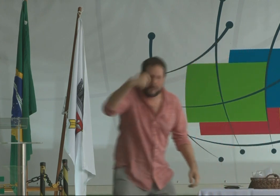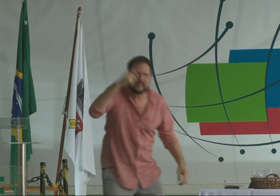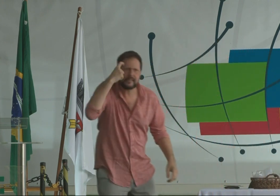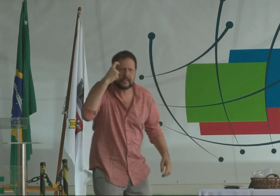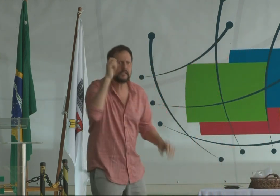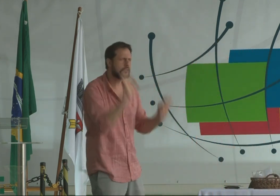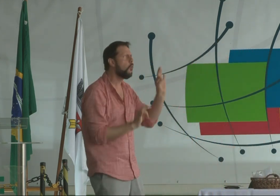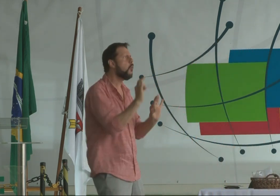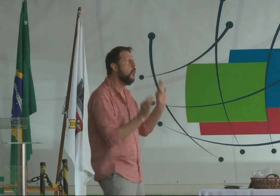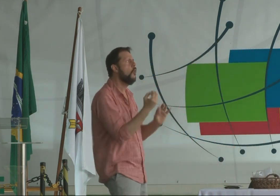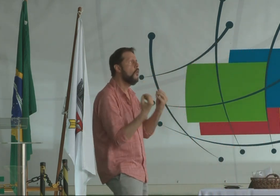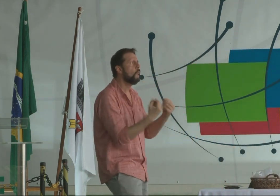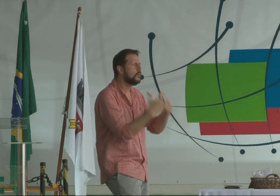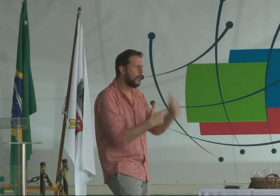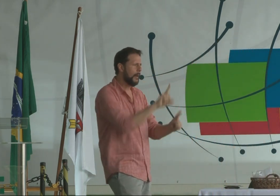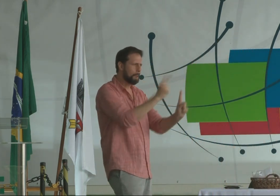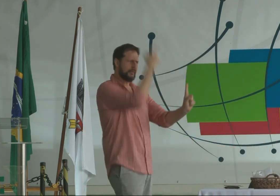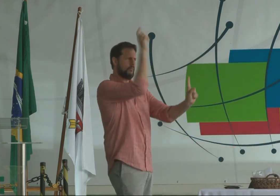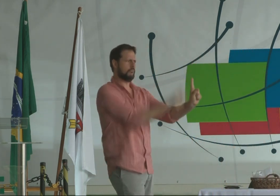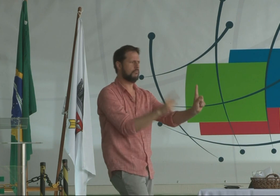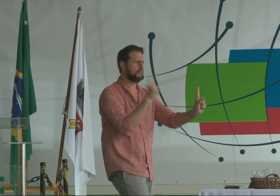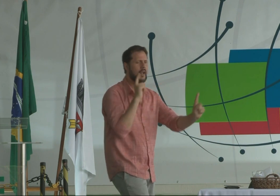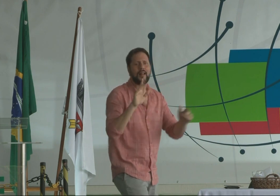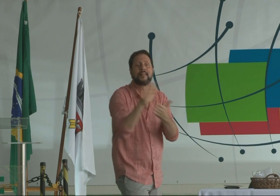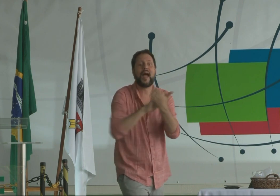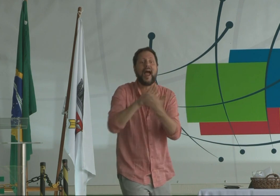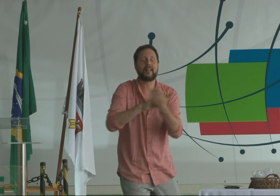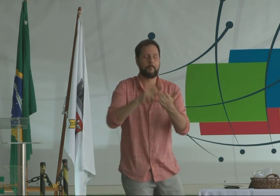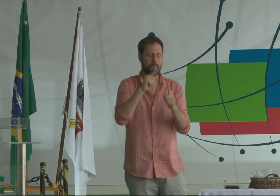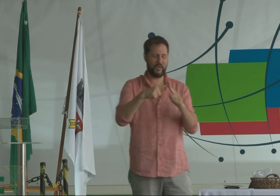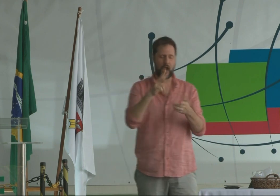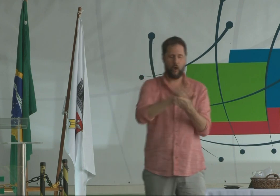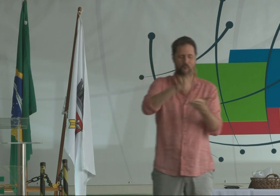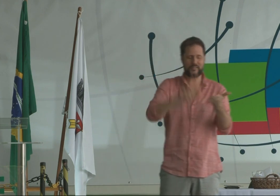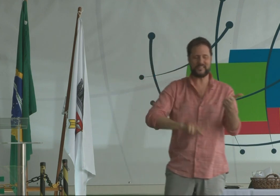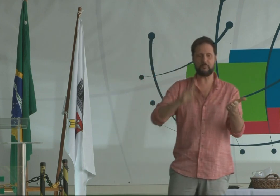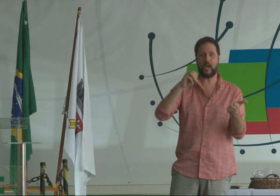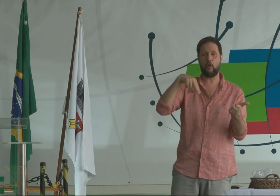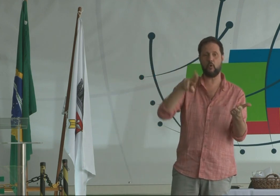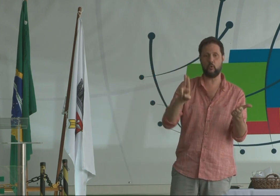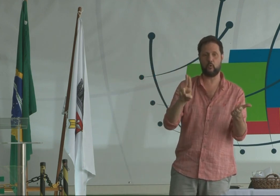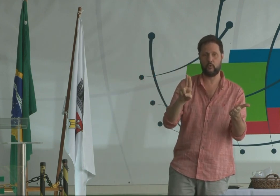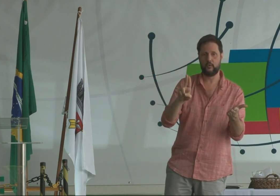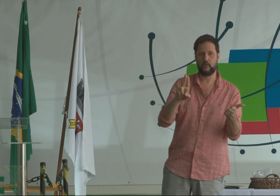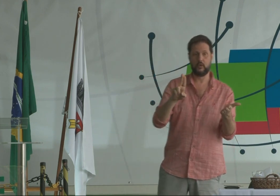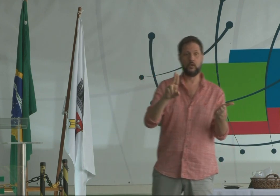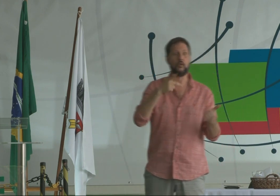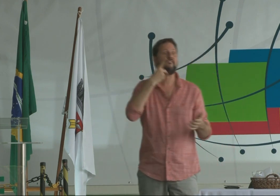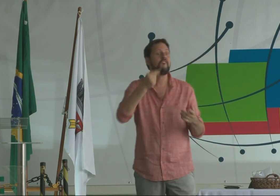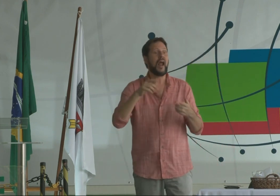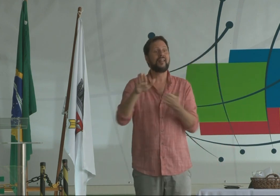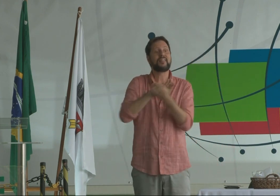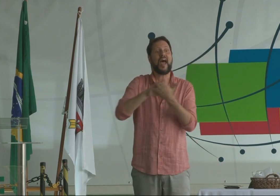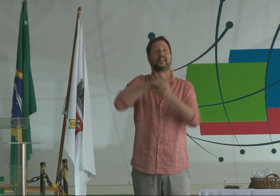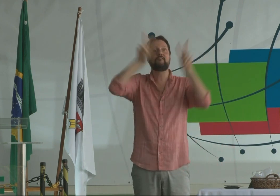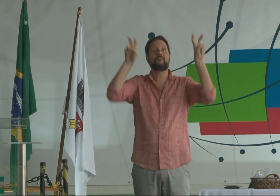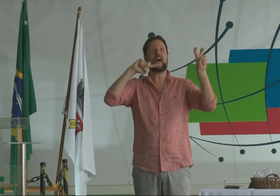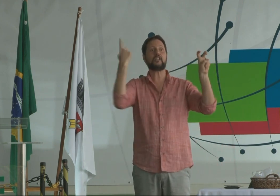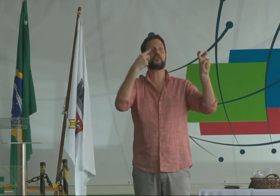Então, você precisa entender isso mesmo, realmente. Vamos trabalhar para atender esse sujeito. Existe a convenção da ONU que fala com aquele documento, nada